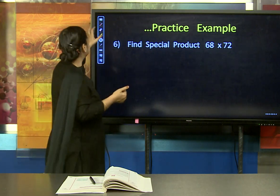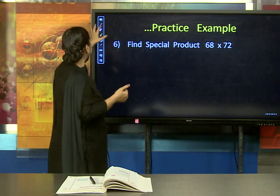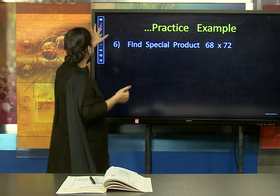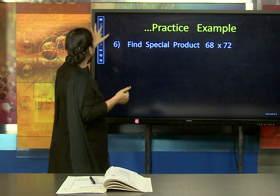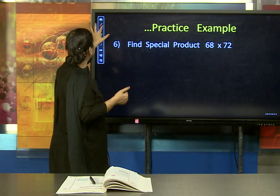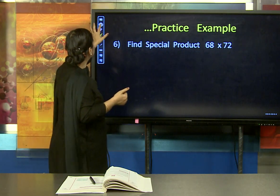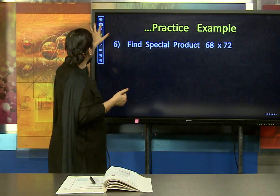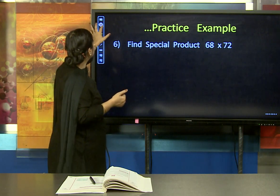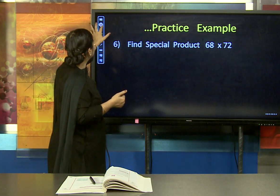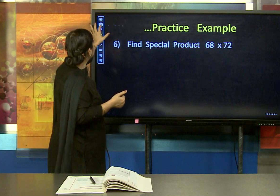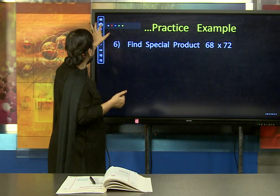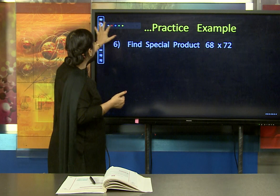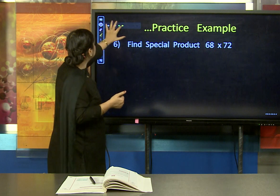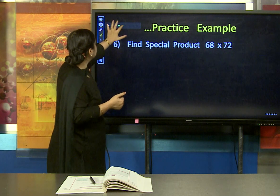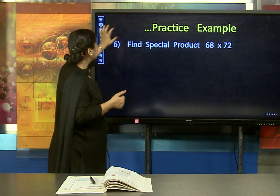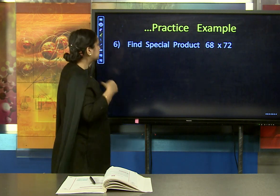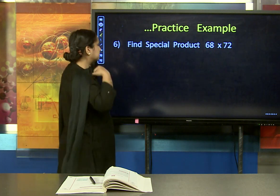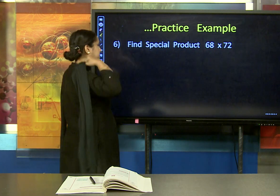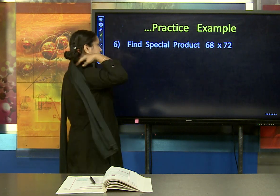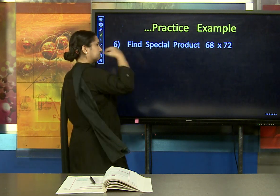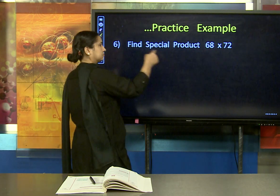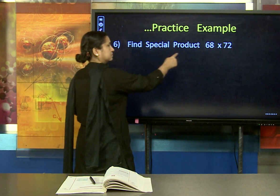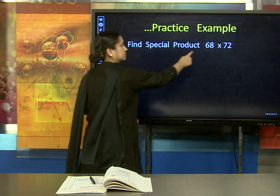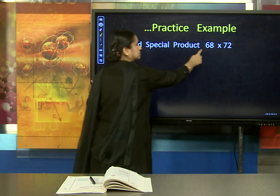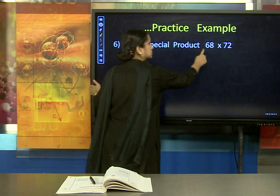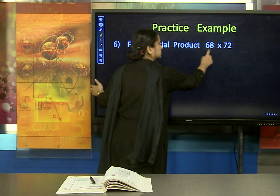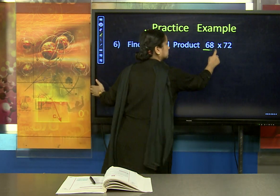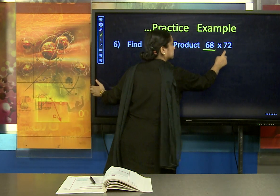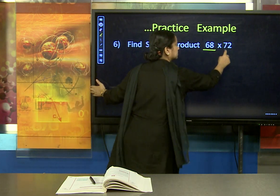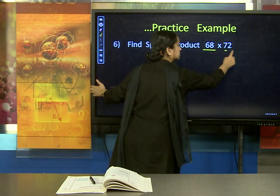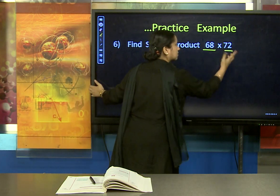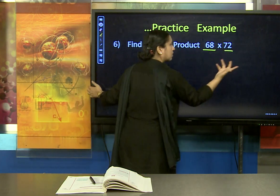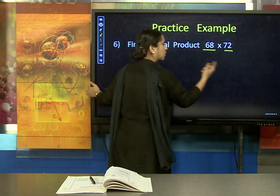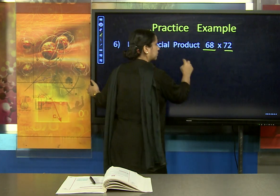देखिए जैसे 68 और 72, इसमें आप देखिए